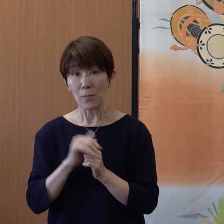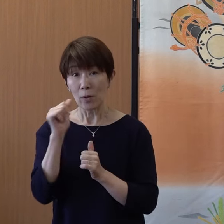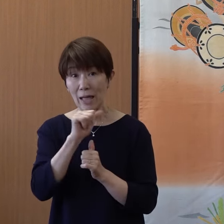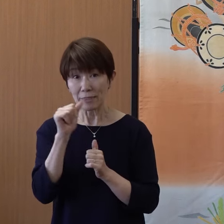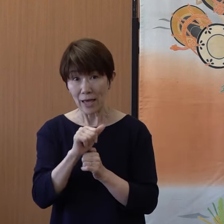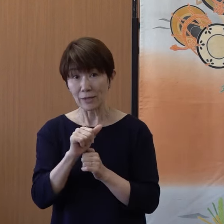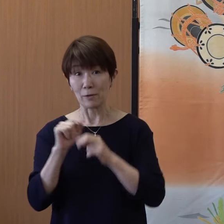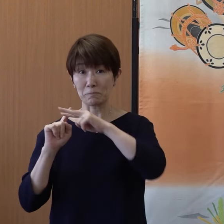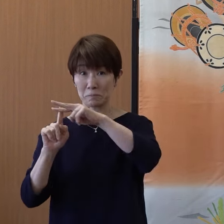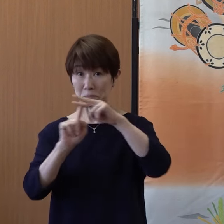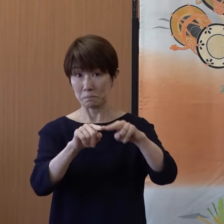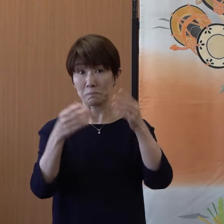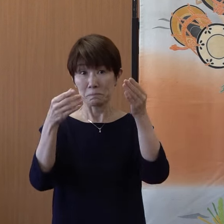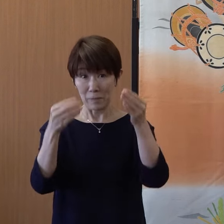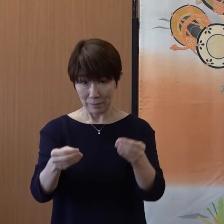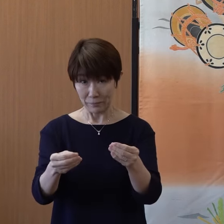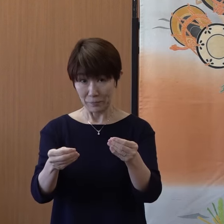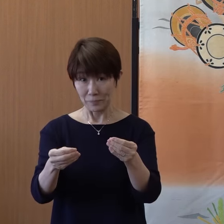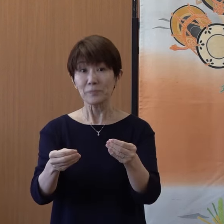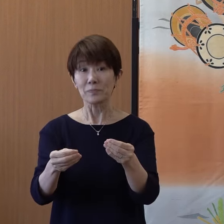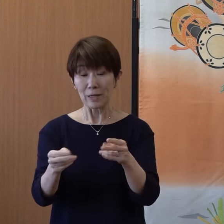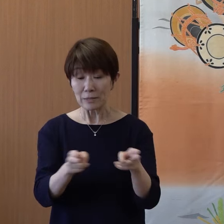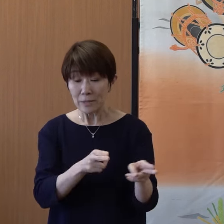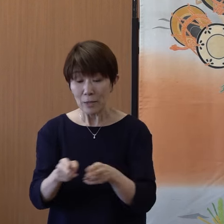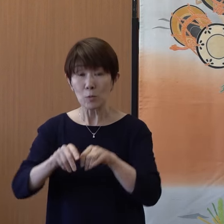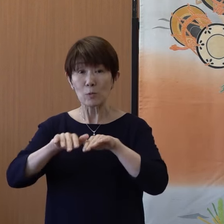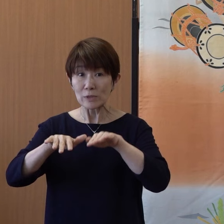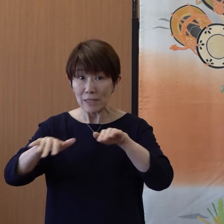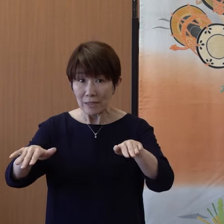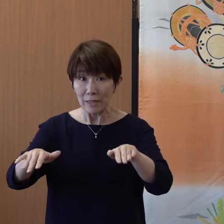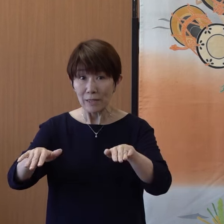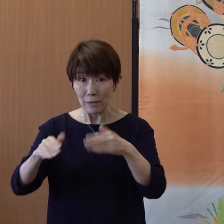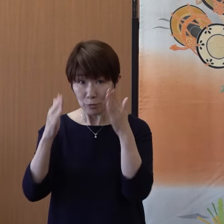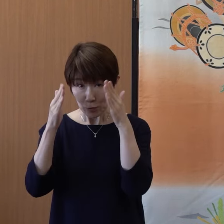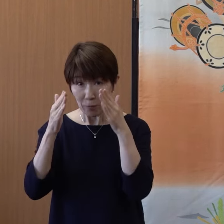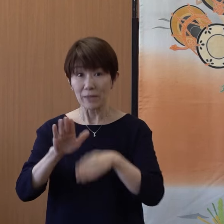郵送し制度の周知に努めております。